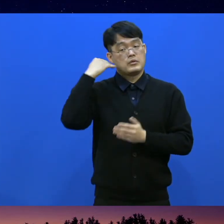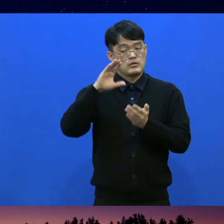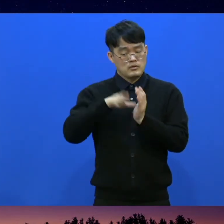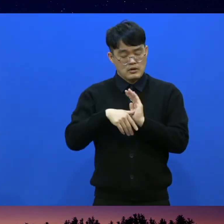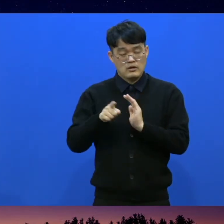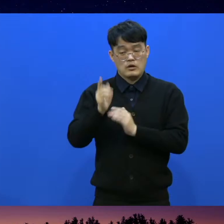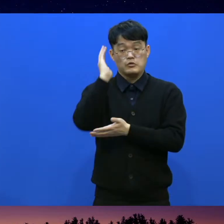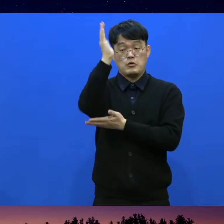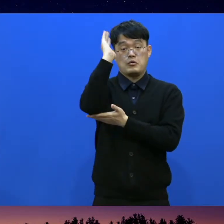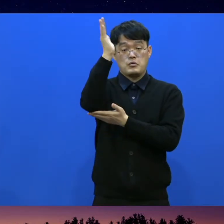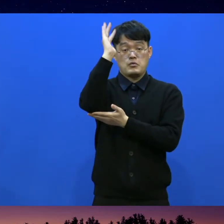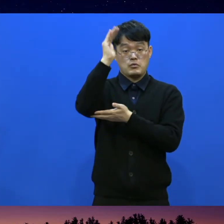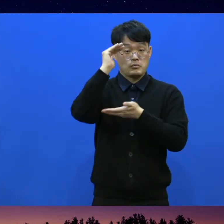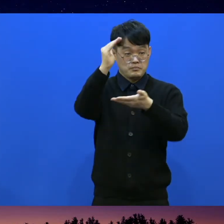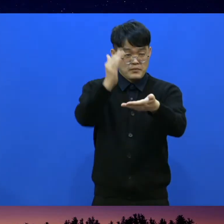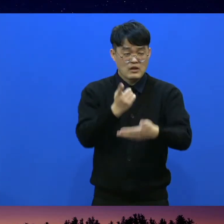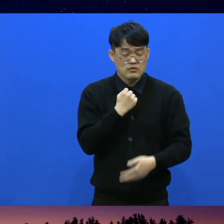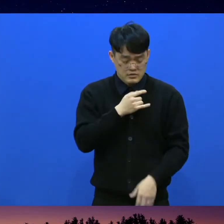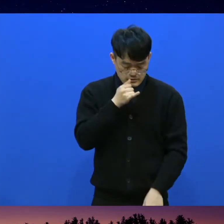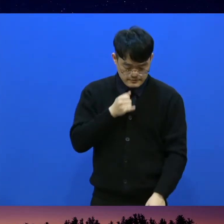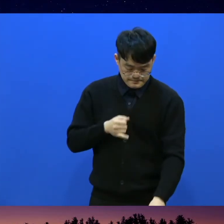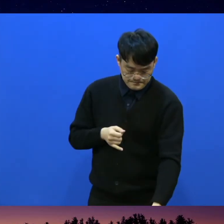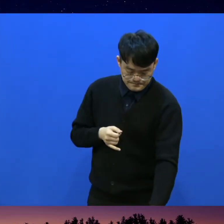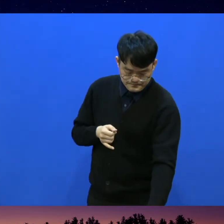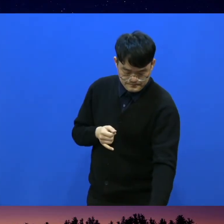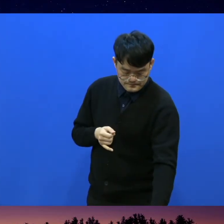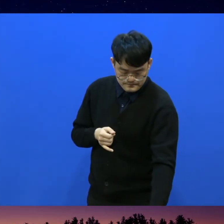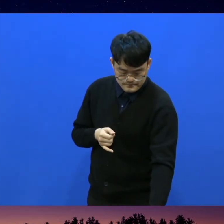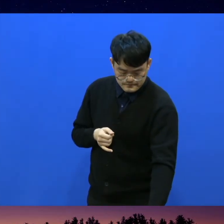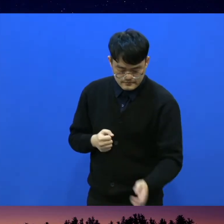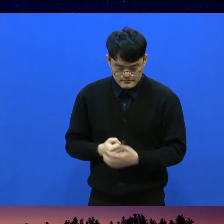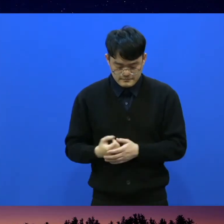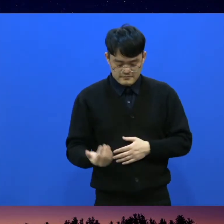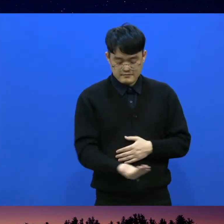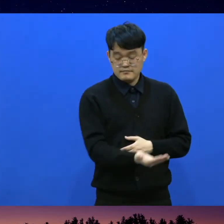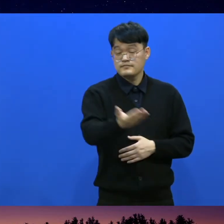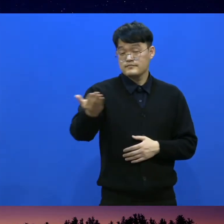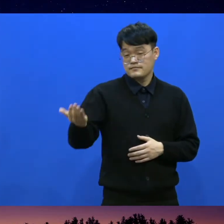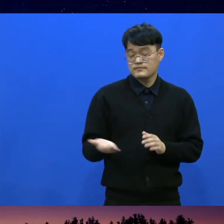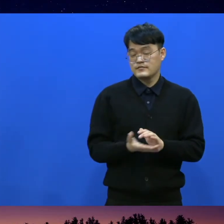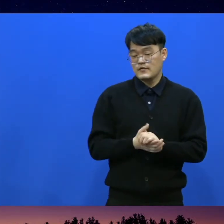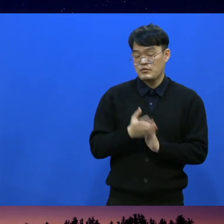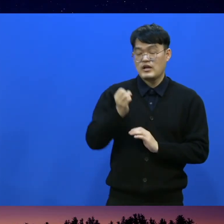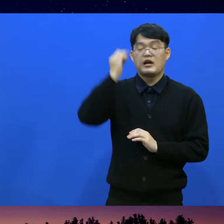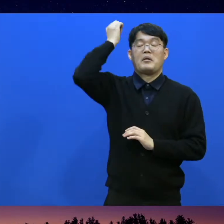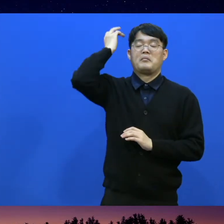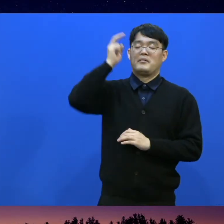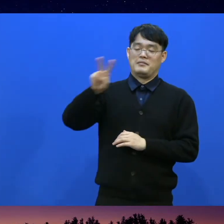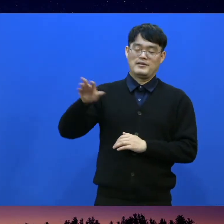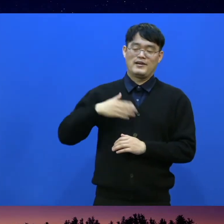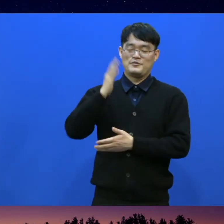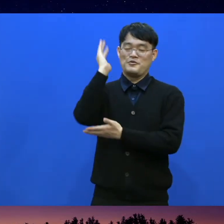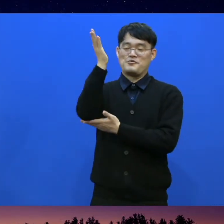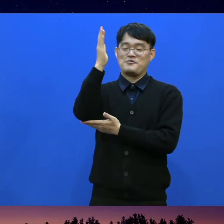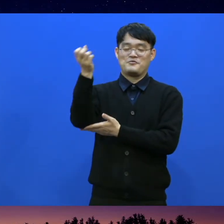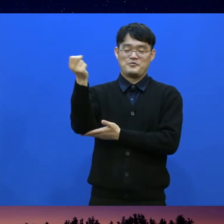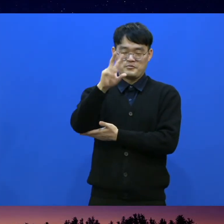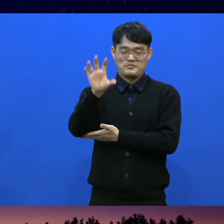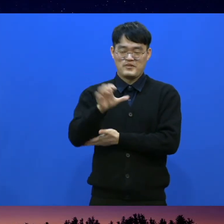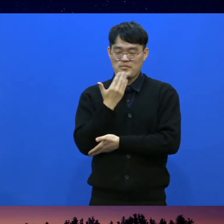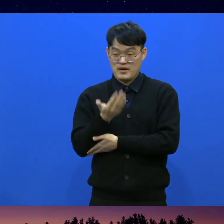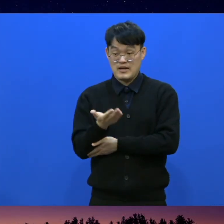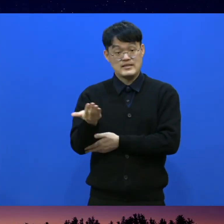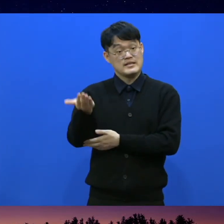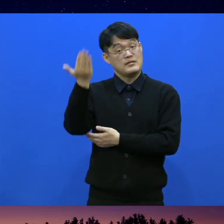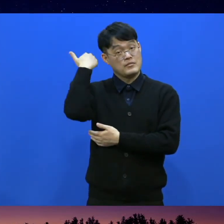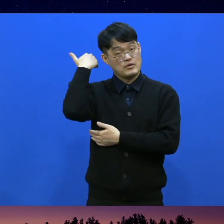다 까먹으셨겠죠. 여러분 까먹으시라 제가 이 설교를 잠깐해요. 지난 본문과 전혀 다른 설교를